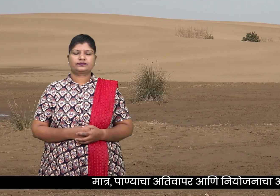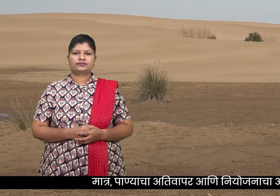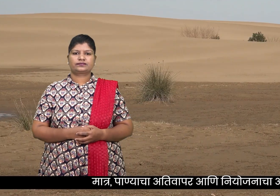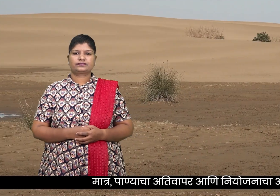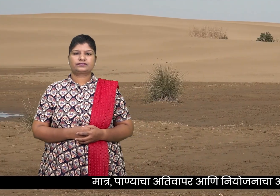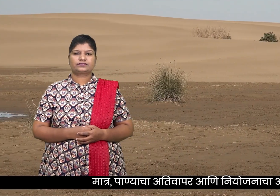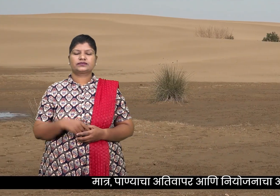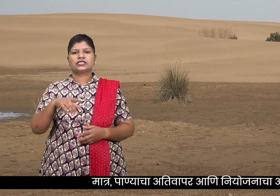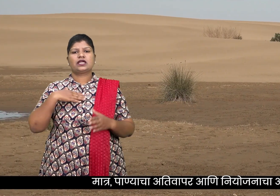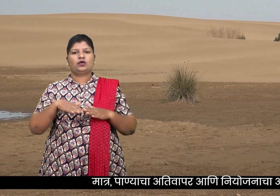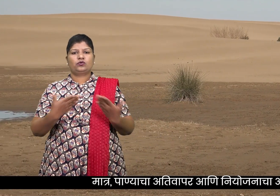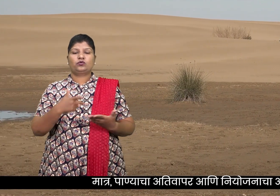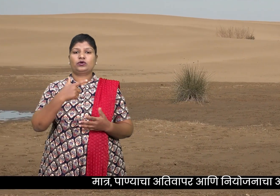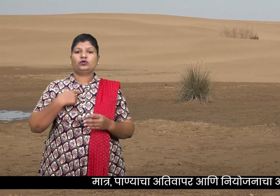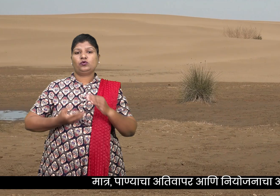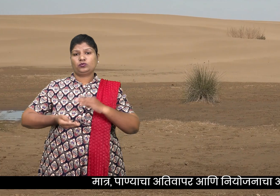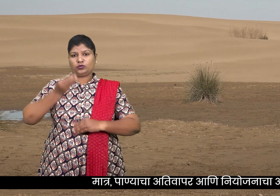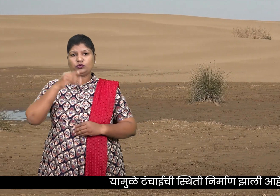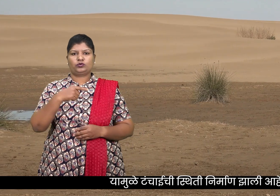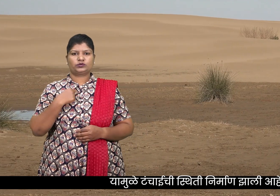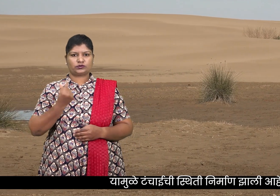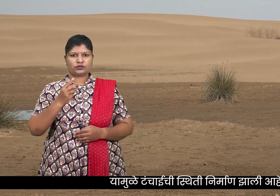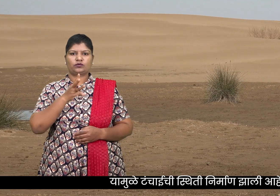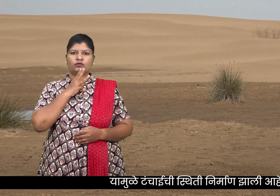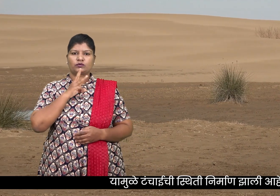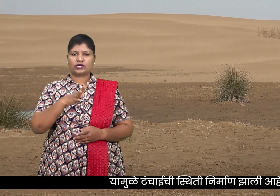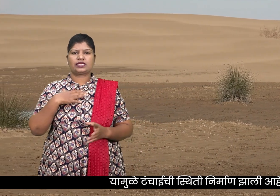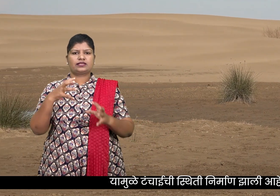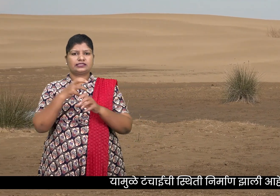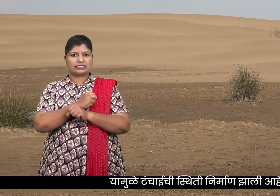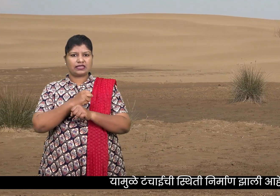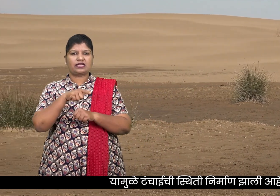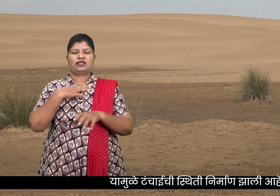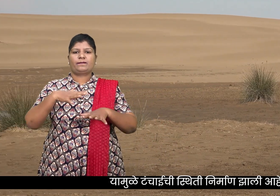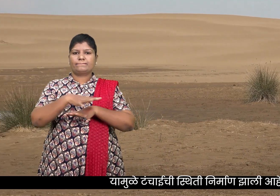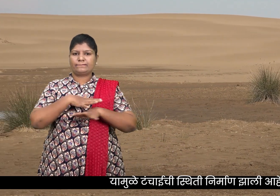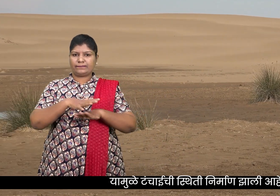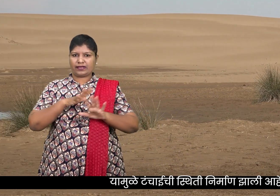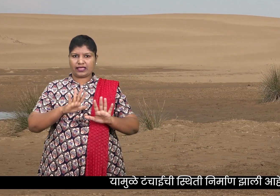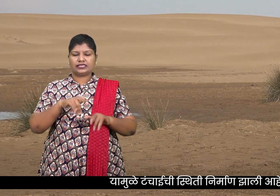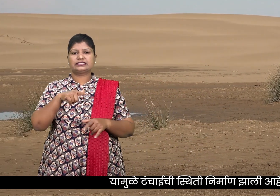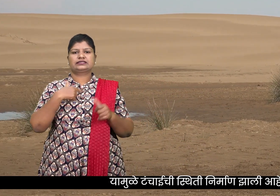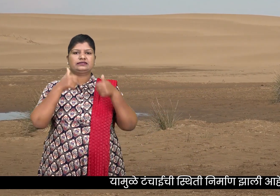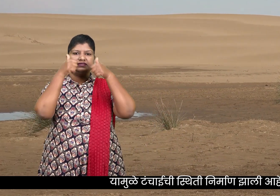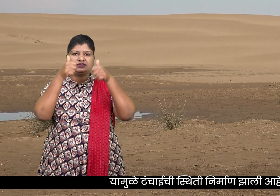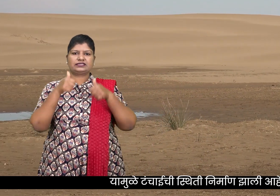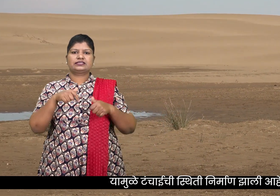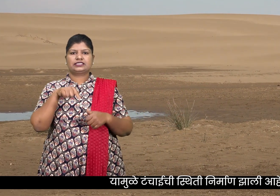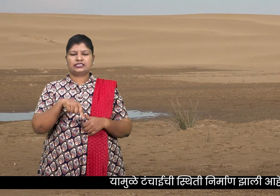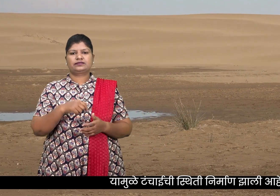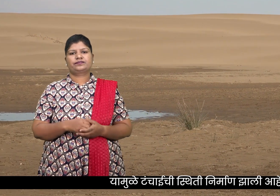मात्र पाण्याचा अतिवापर आणि नियोजनाचा अभाव यामुळे टंचाईची स्थिती निर्माण झाली आहे.